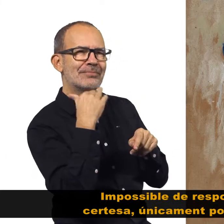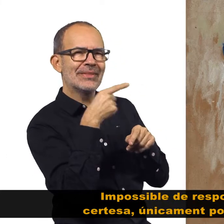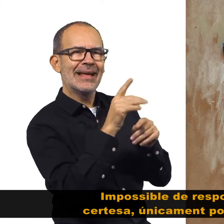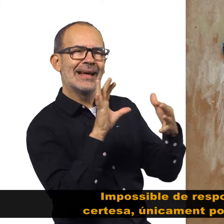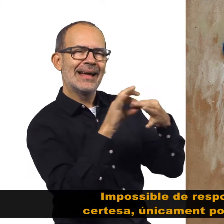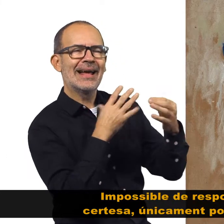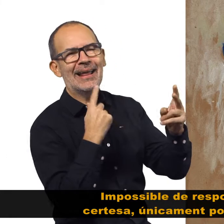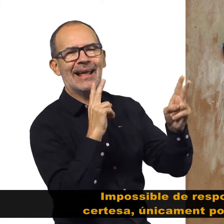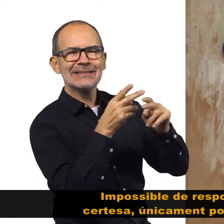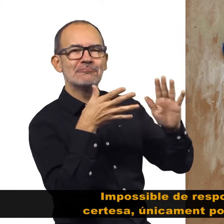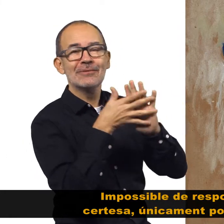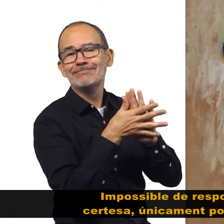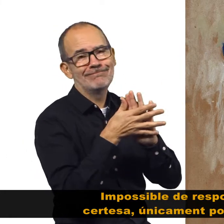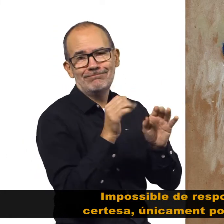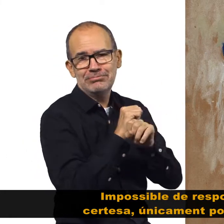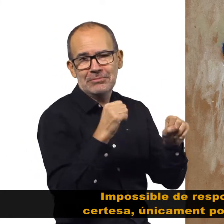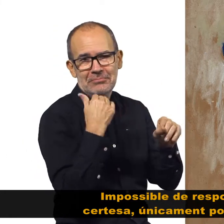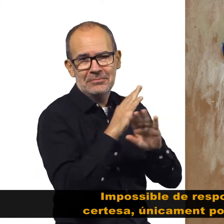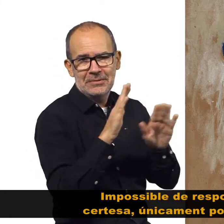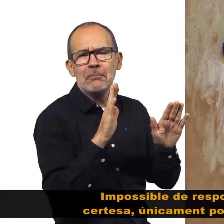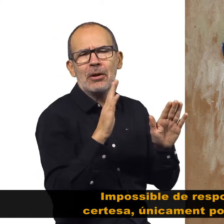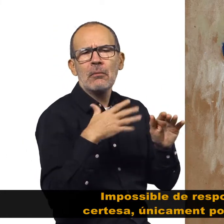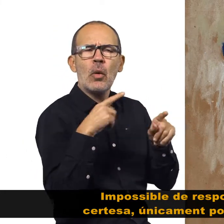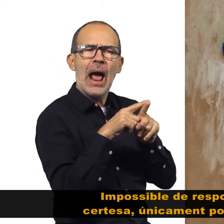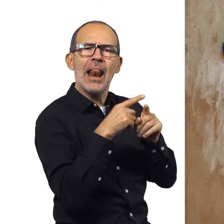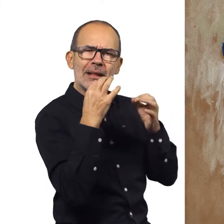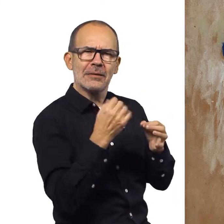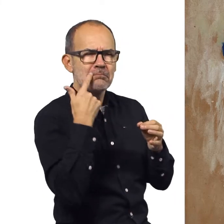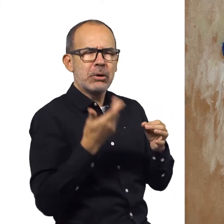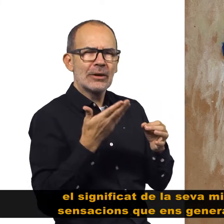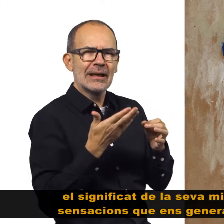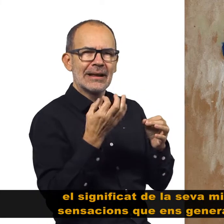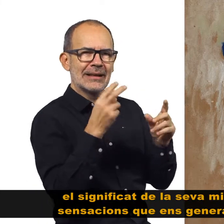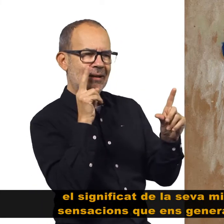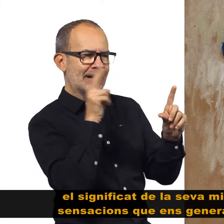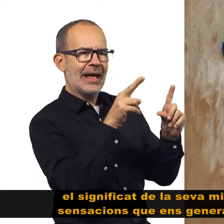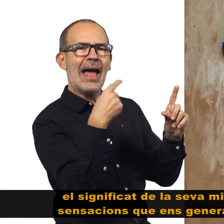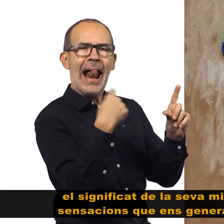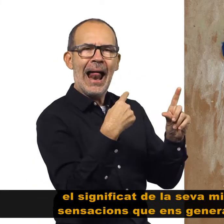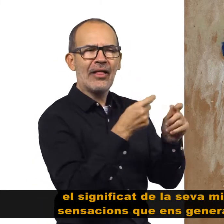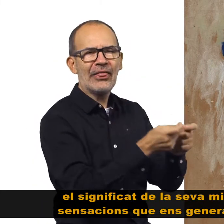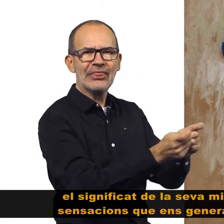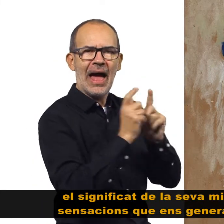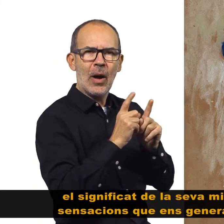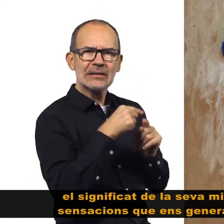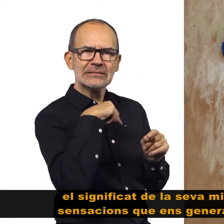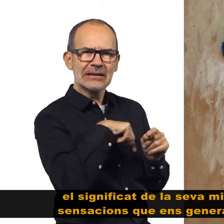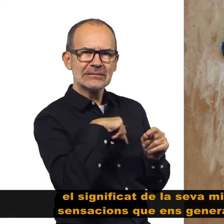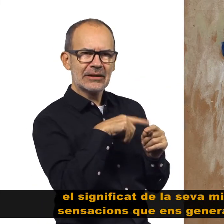Impossible de respondre-ho amb certesa. Únicament podem interpretar el significat de la seva mirada a partir de les sensacions que